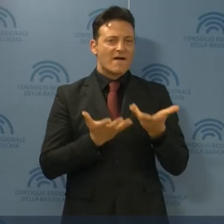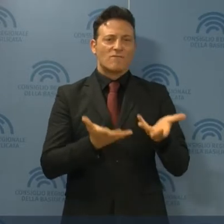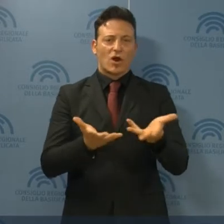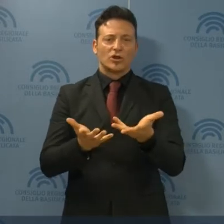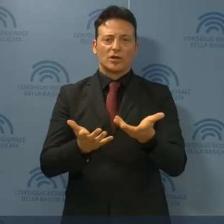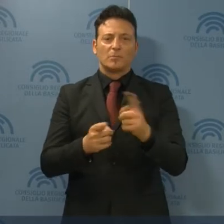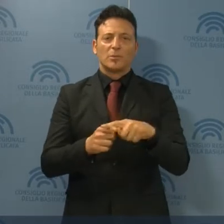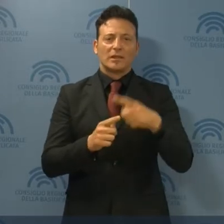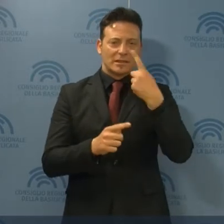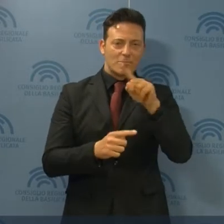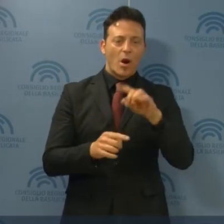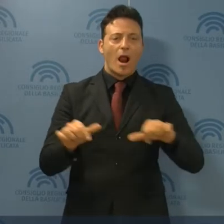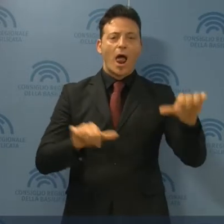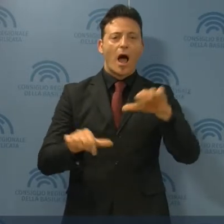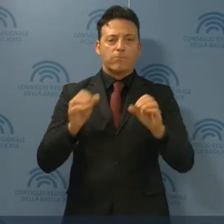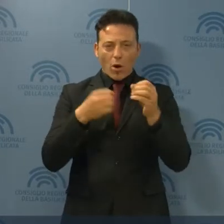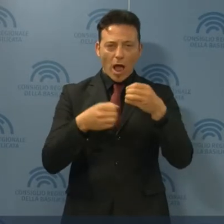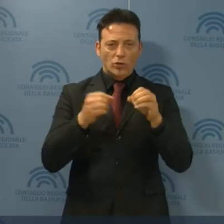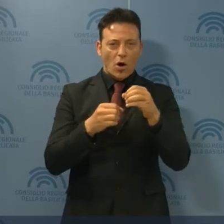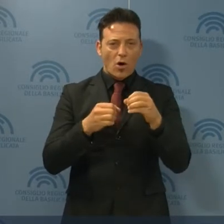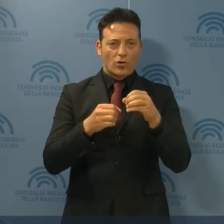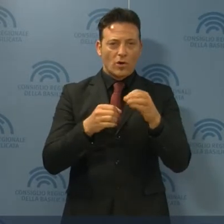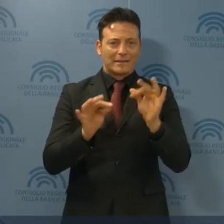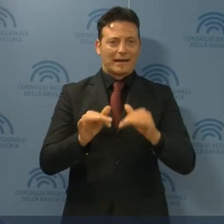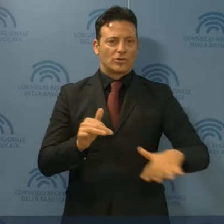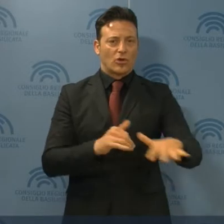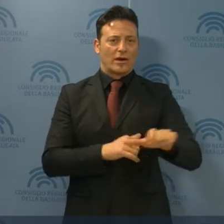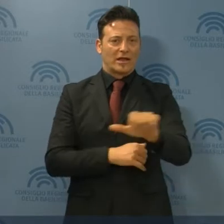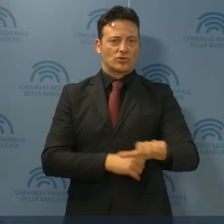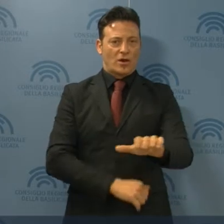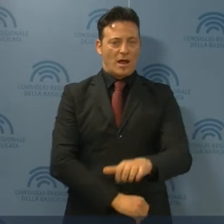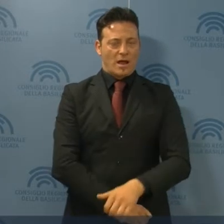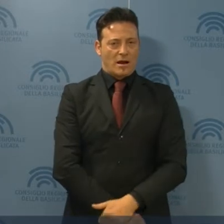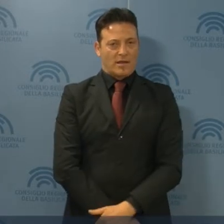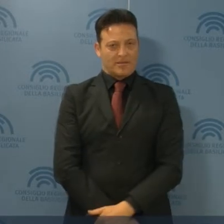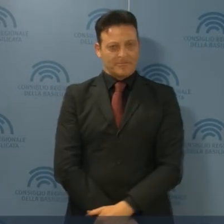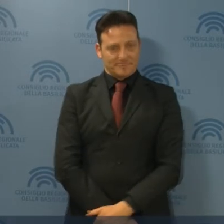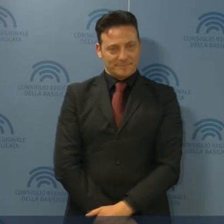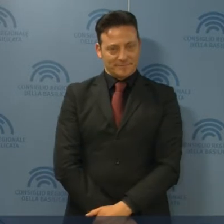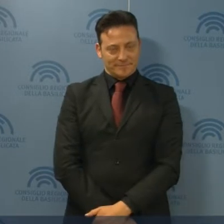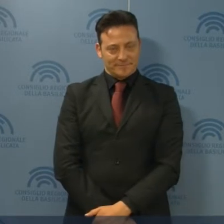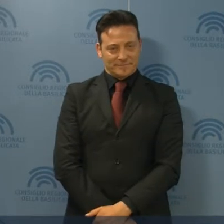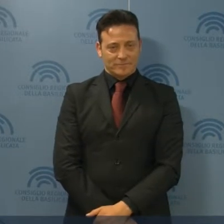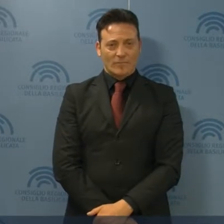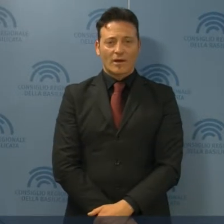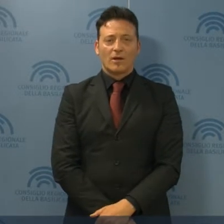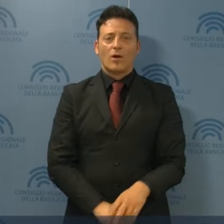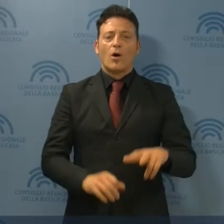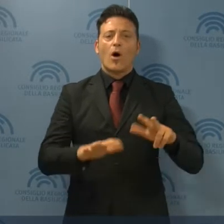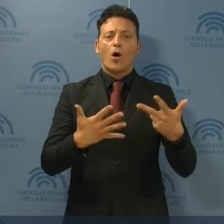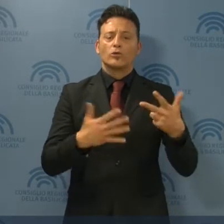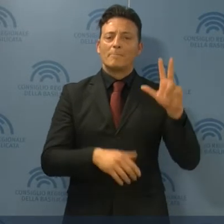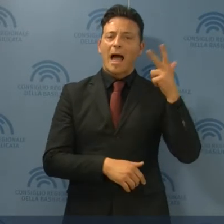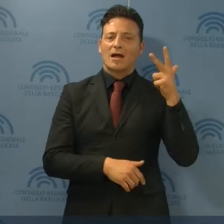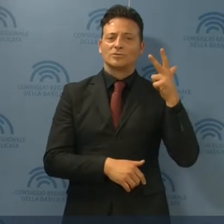la rete dei laboratori di microbiologia sul territorio regionale l'otto marzo è una straordinaria